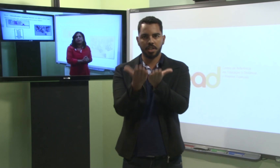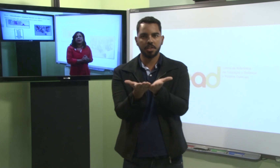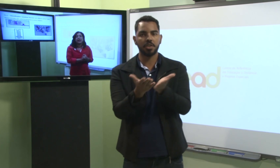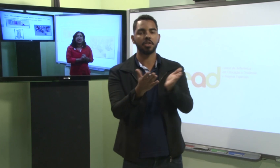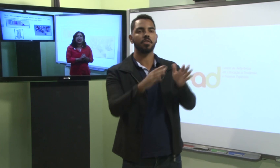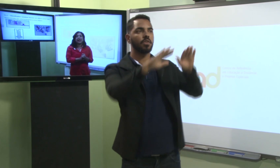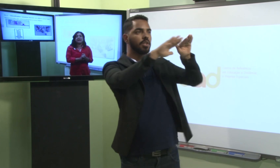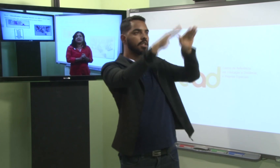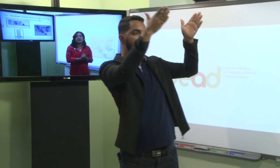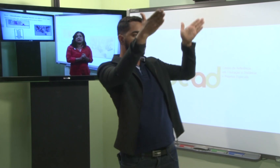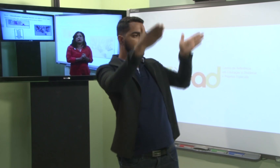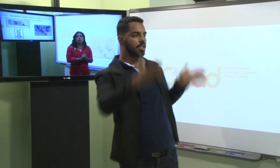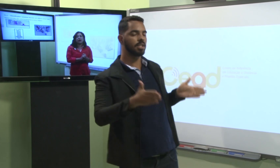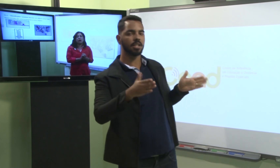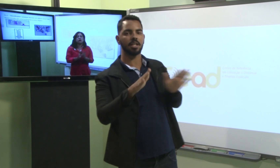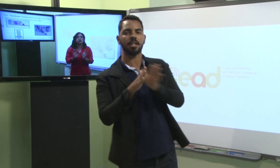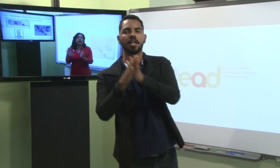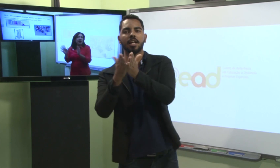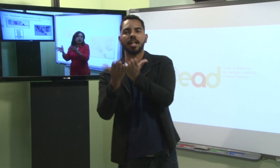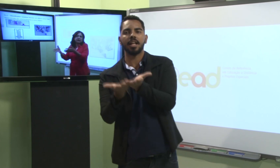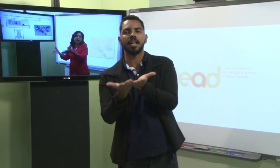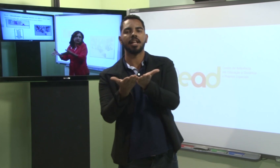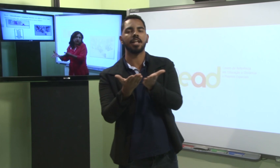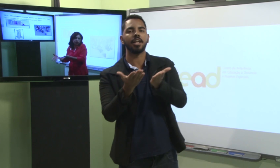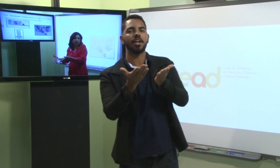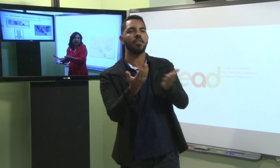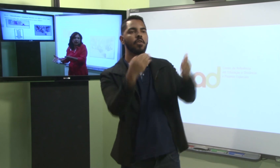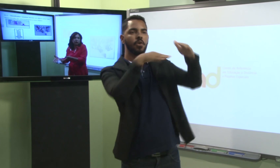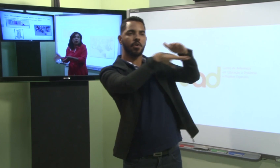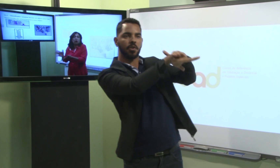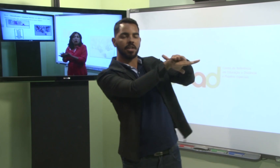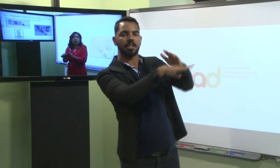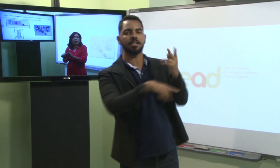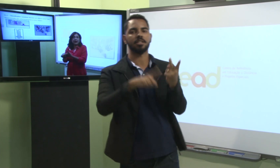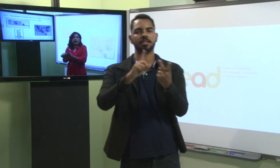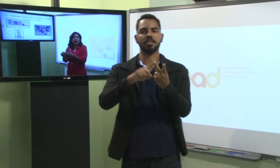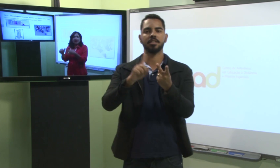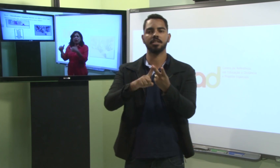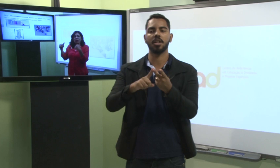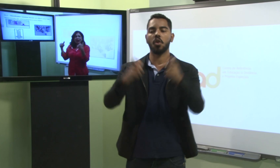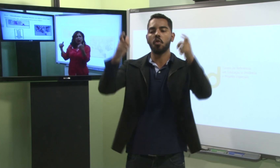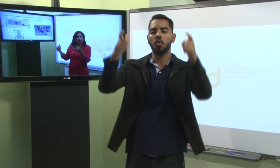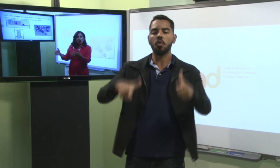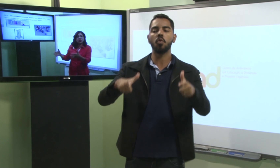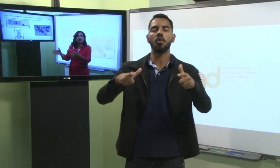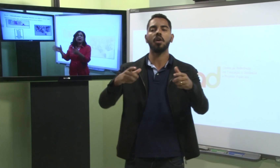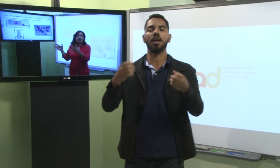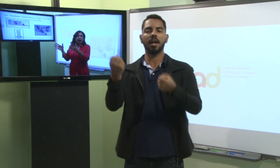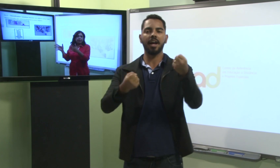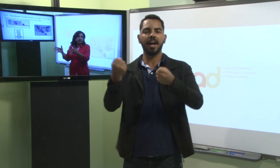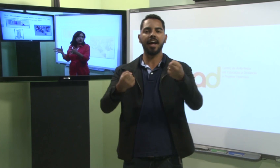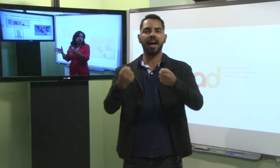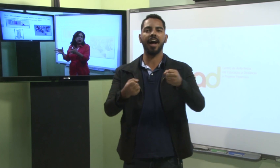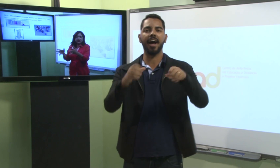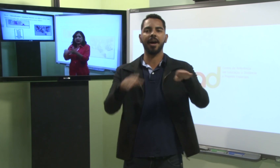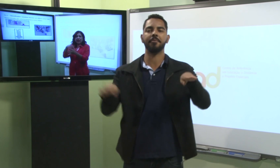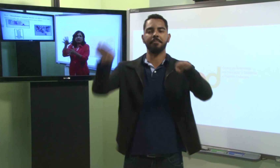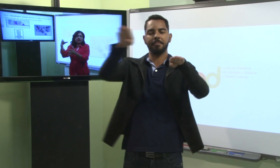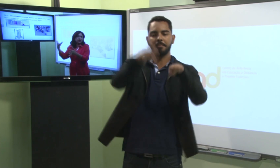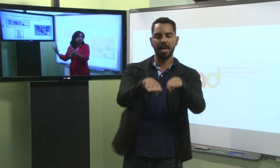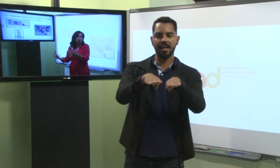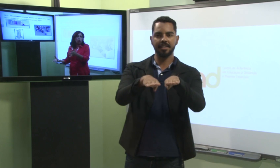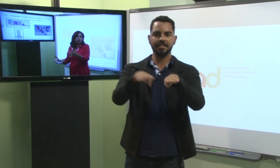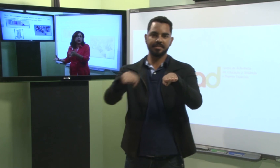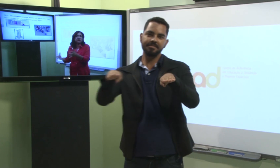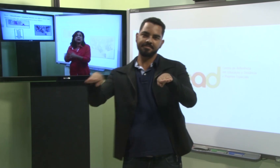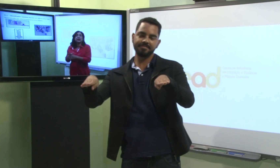guardado, a descrição do local onde o carro está estacionado, ou ainda, em qualquer loja, a pessoa que está